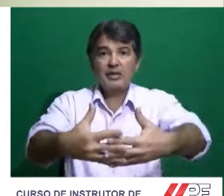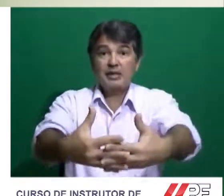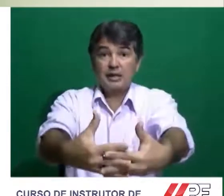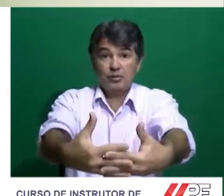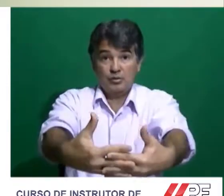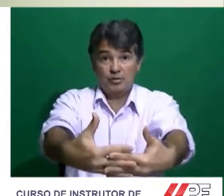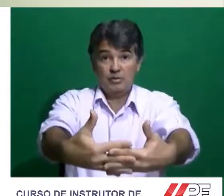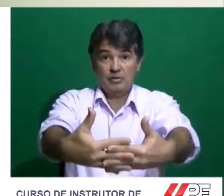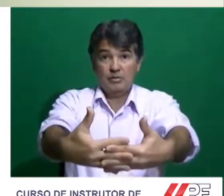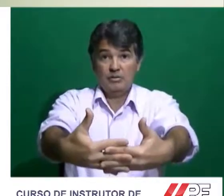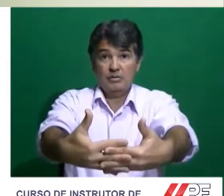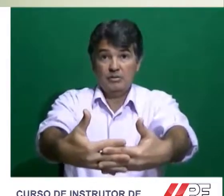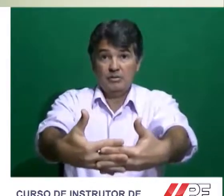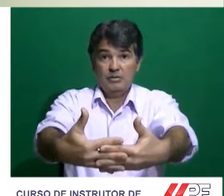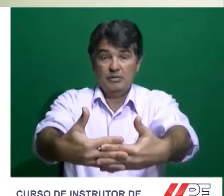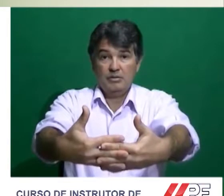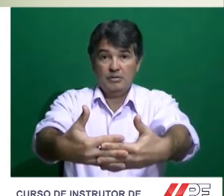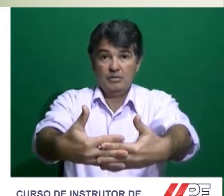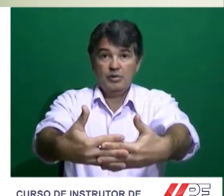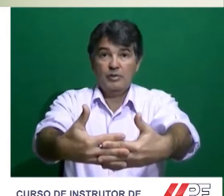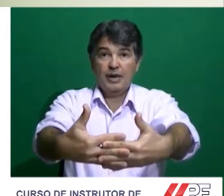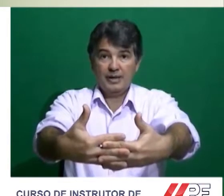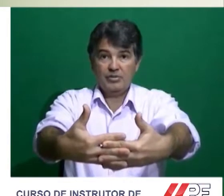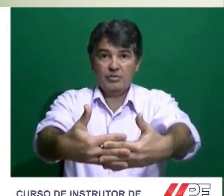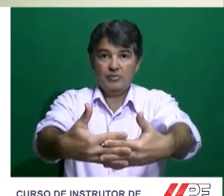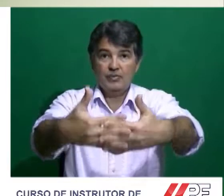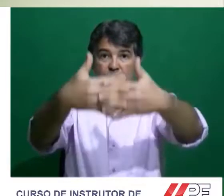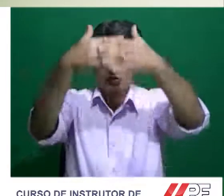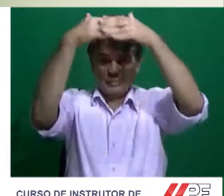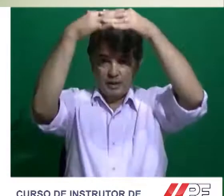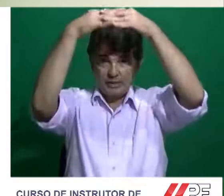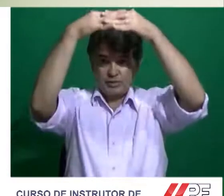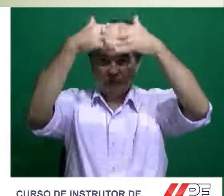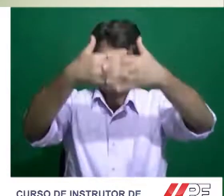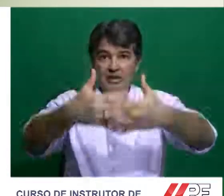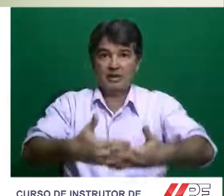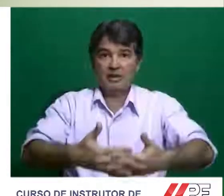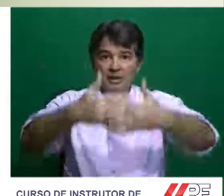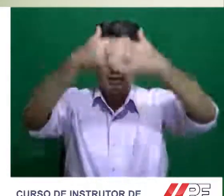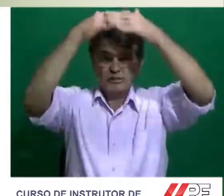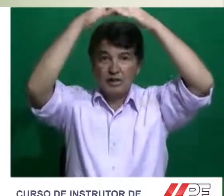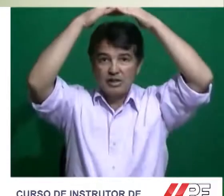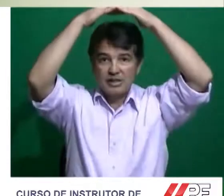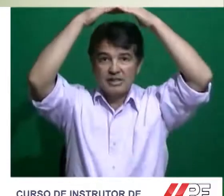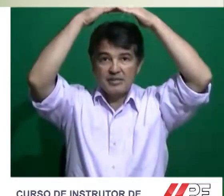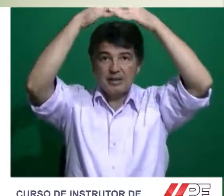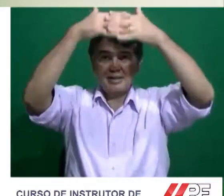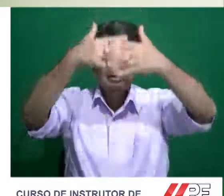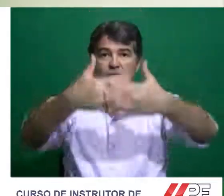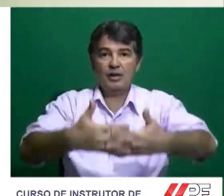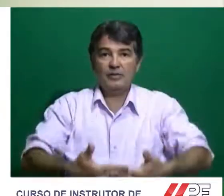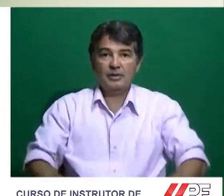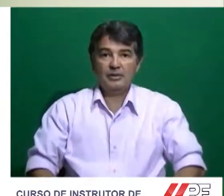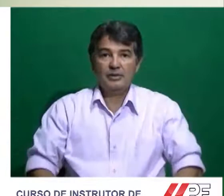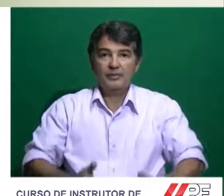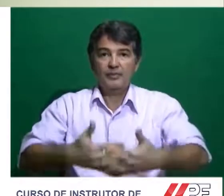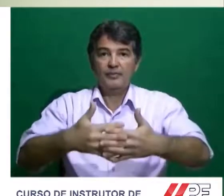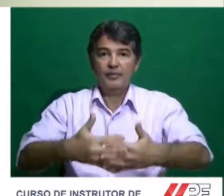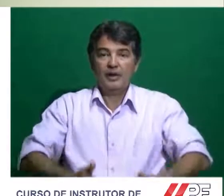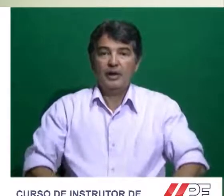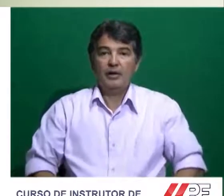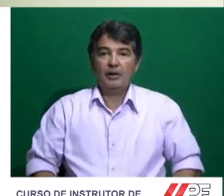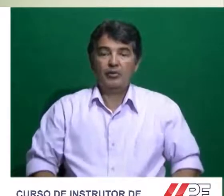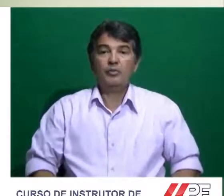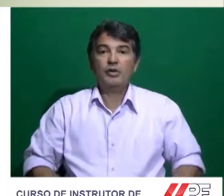respeitando o seu abraço, o espaço que você tem desde acima da linha do cabelo